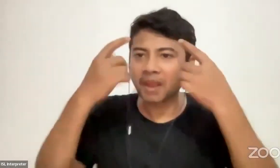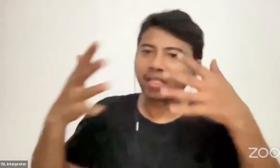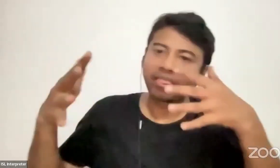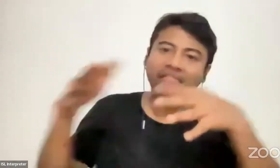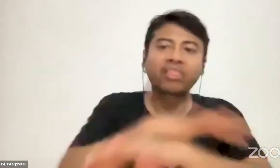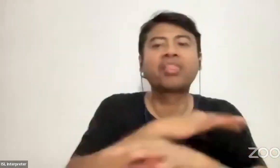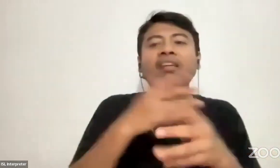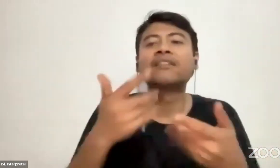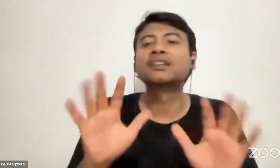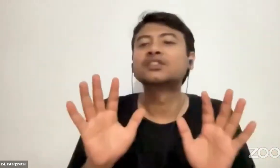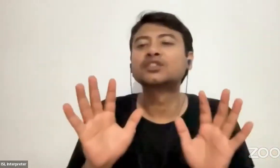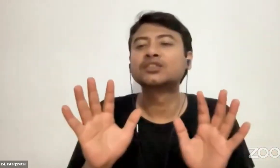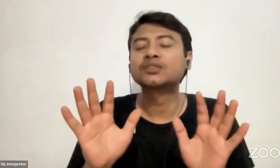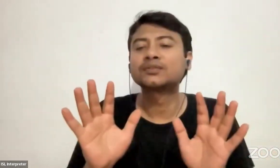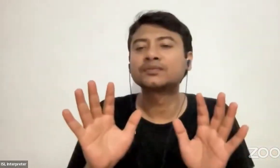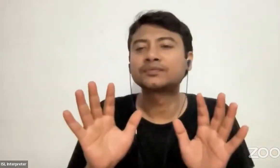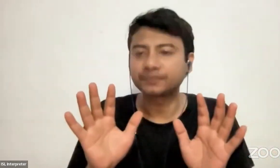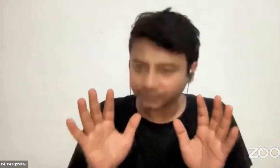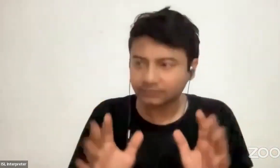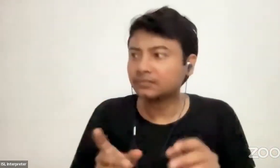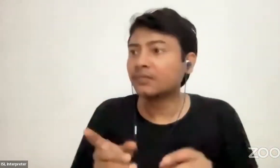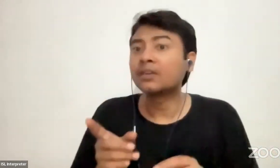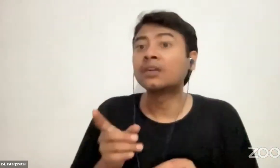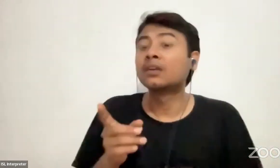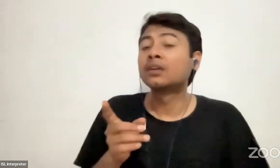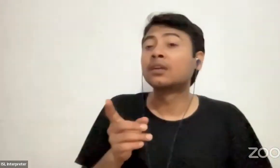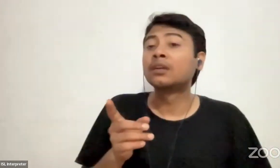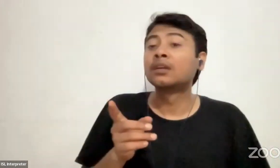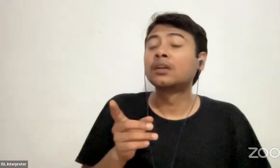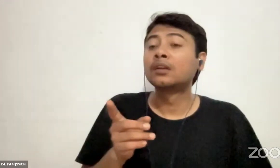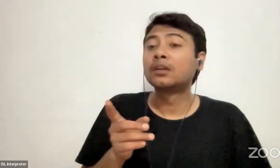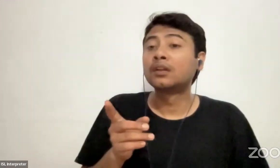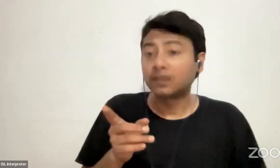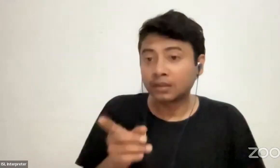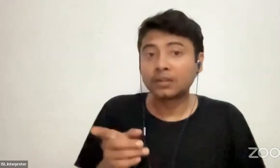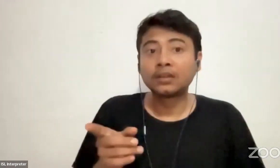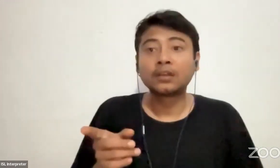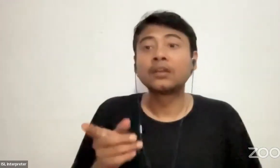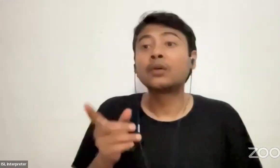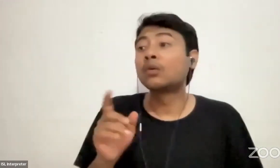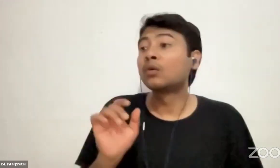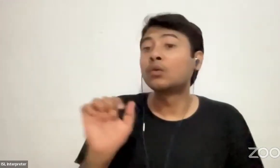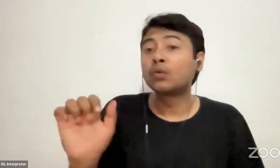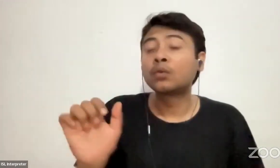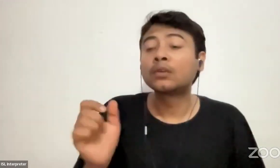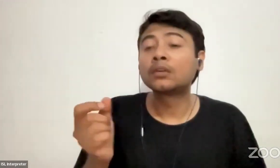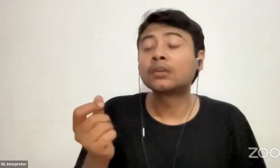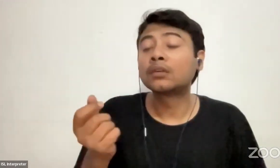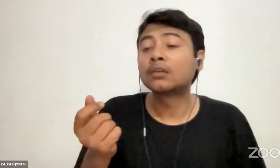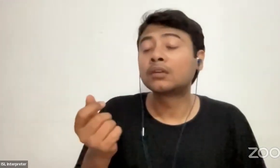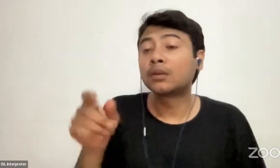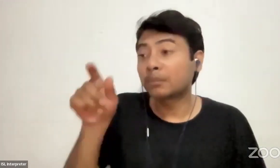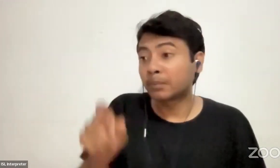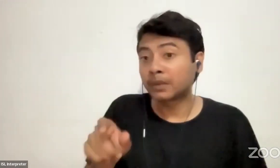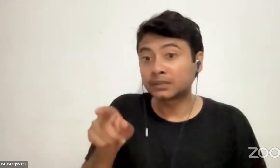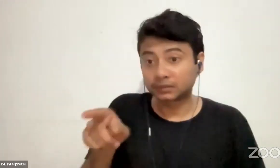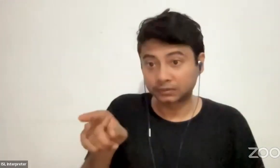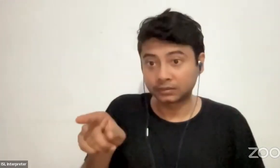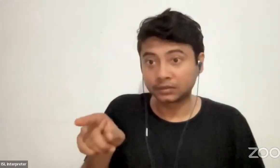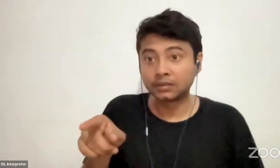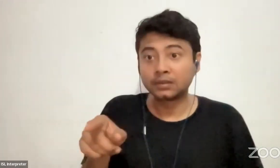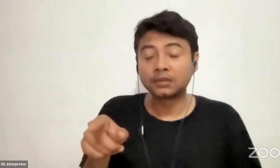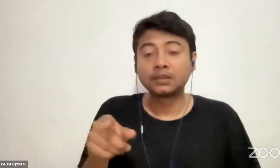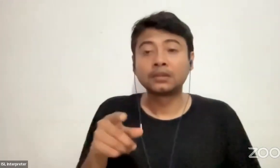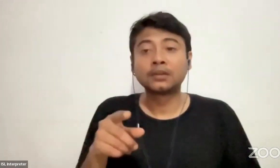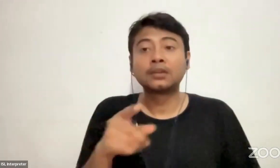विधि विधानों का पालन करते हैं, जैसा जिसका स्वभाव होता है उसी प्रकार के देवता के पास वो जाता है। जैसे हम देखते हैं कि